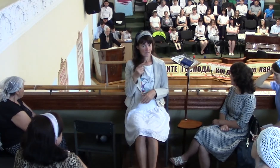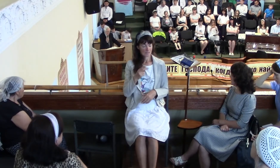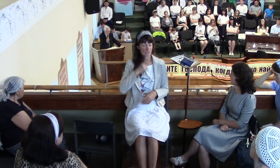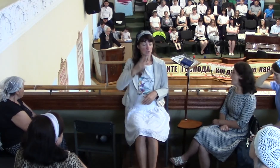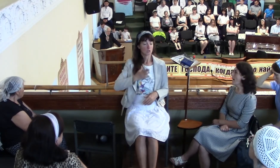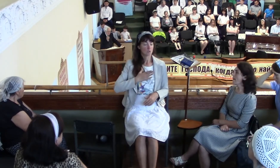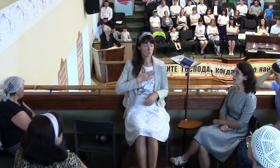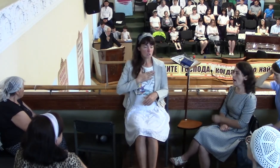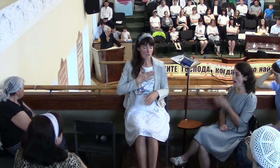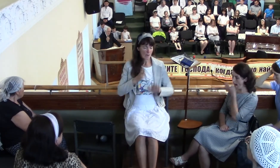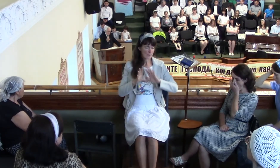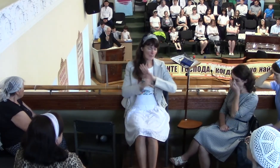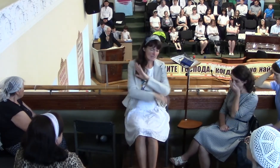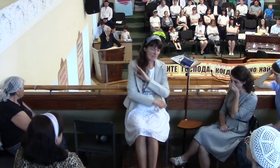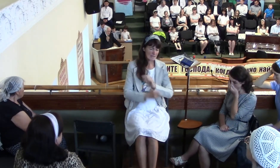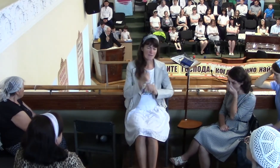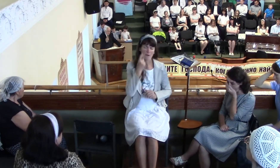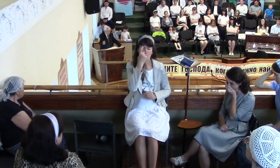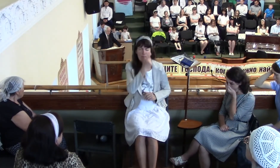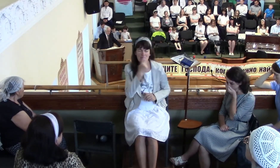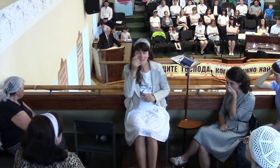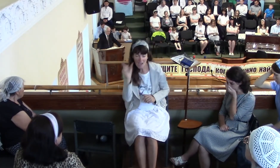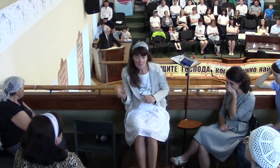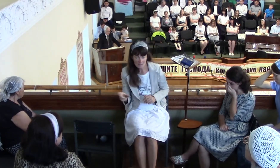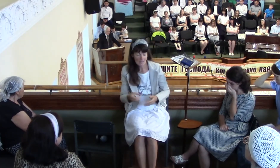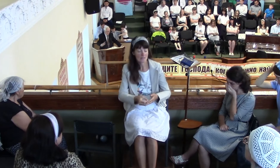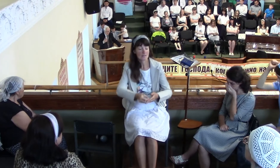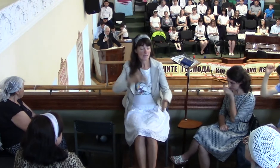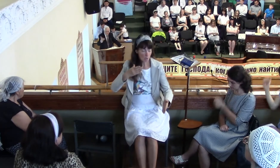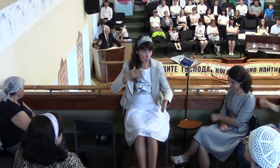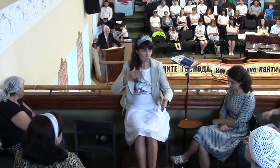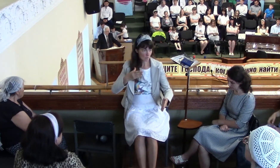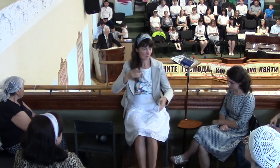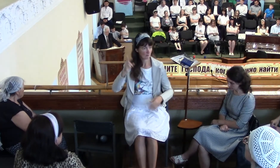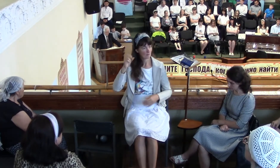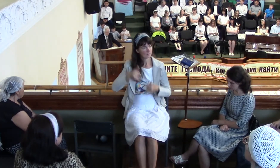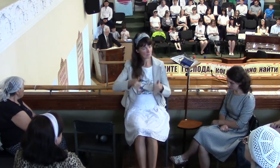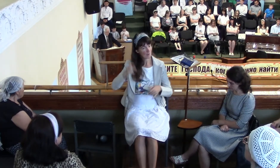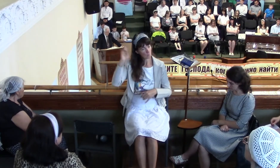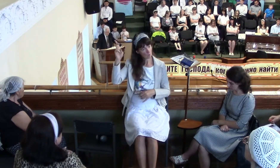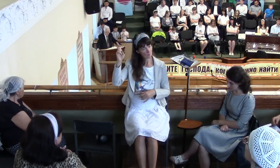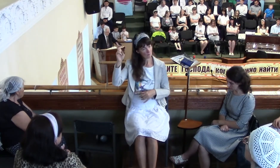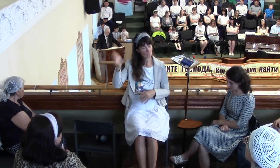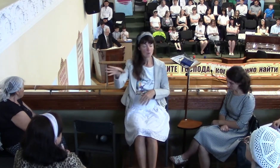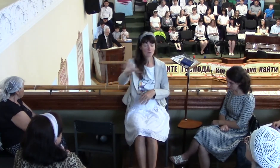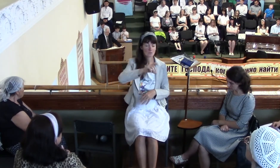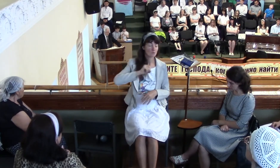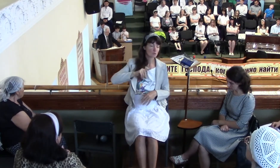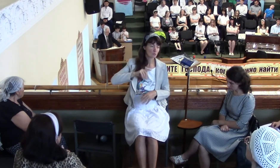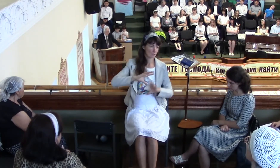последнего пьяницы дороже Богу, чем все золото мира. Богу, но не мне. А Богу